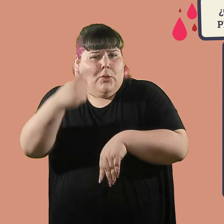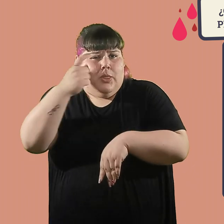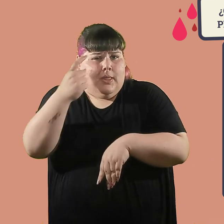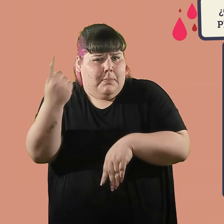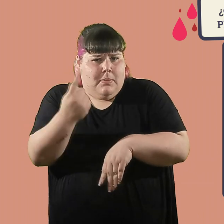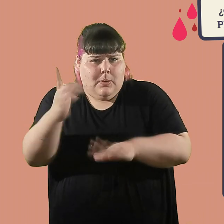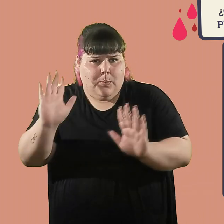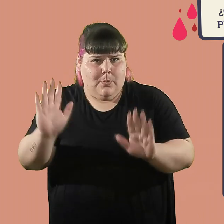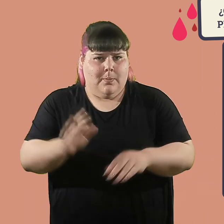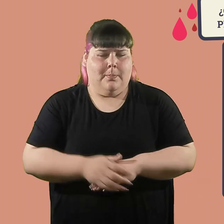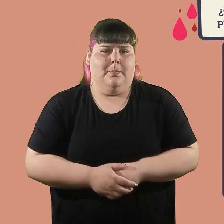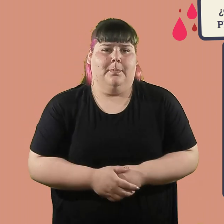10 minutos.